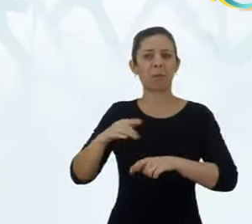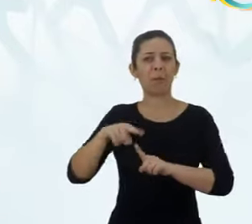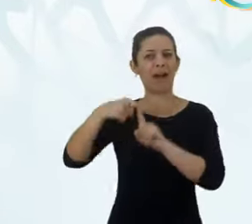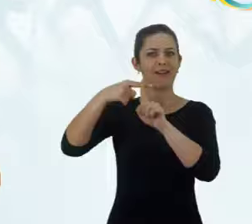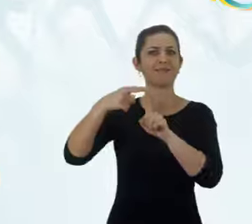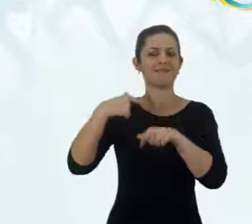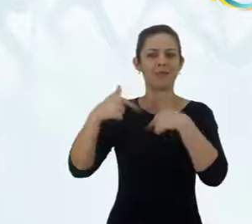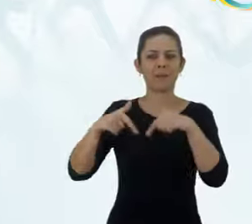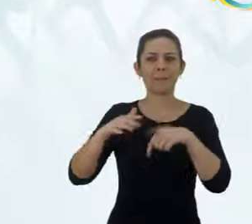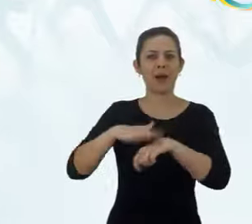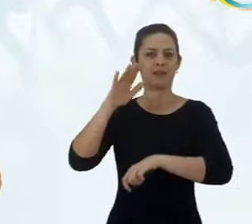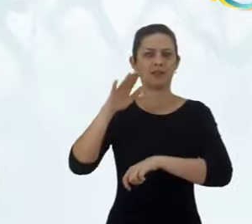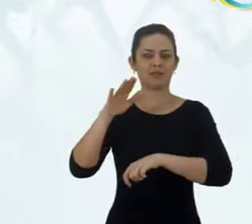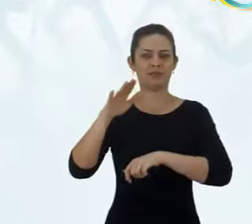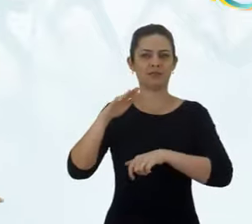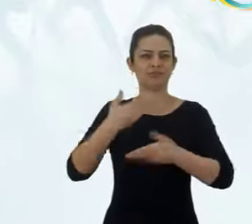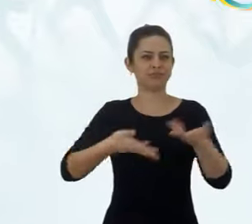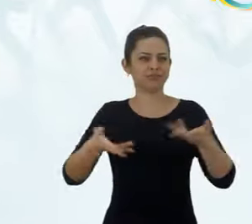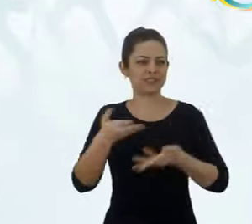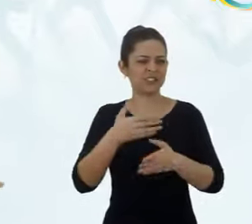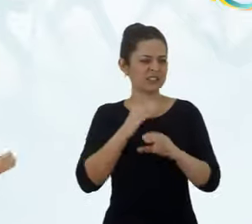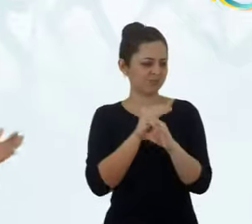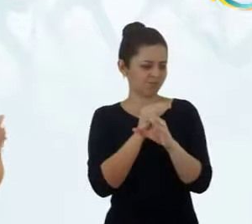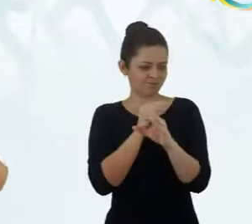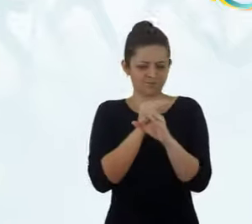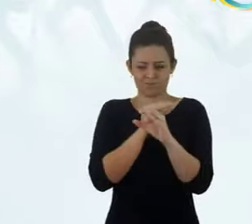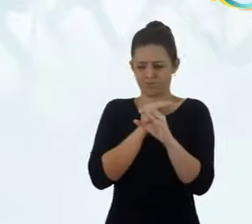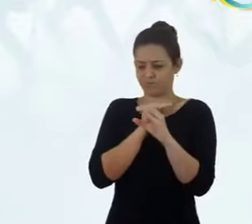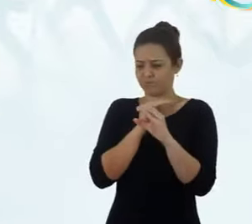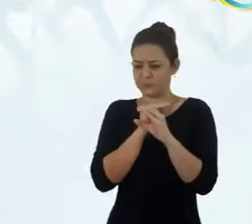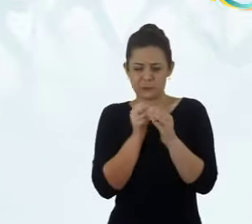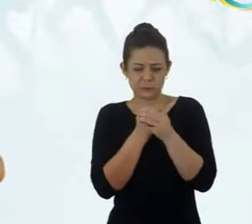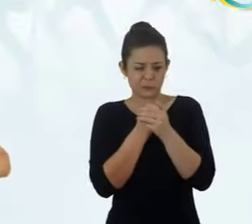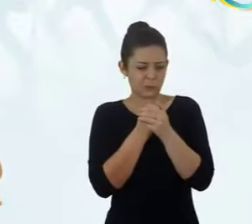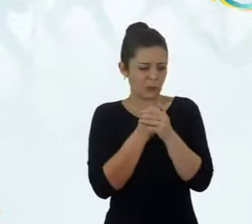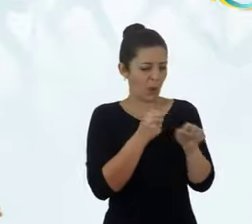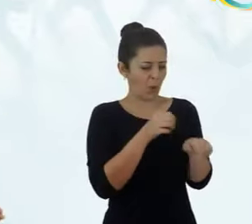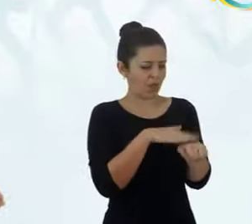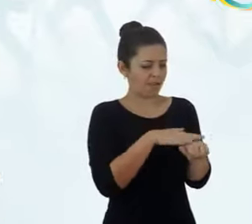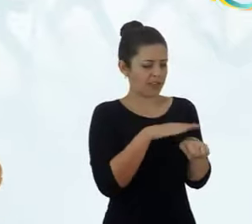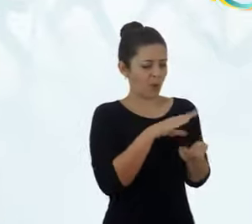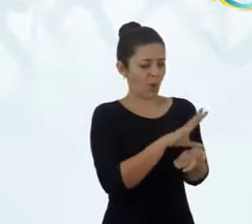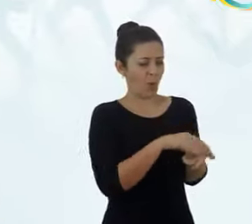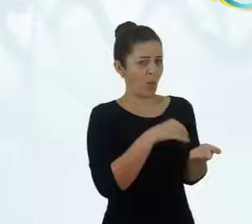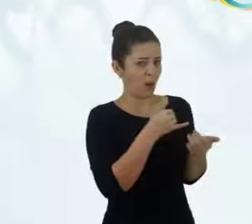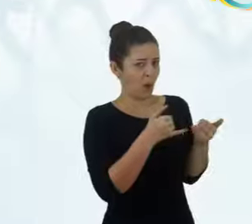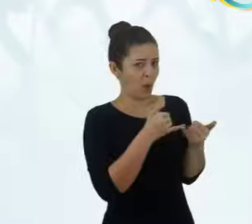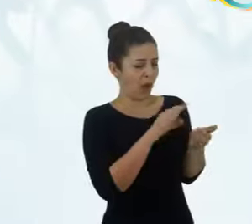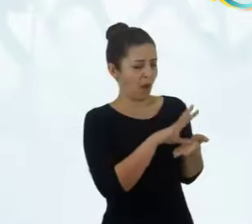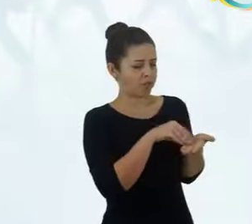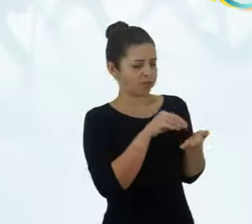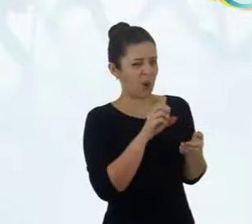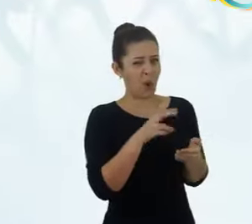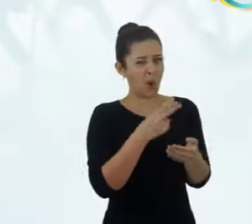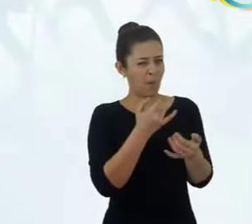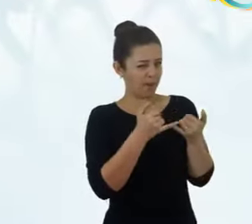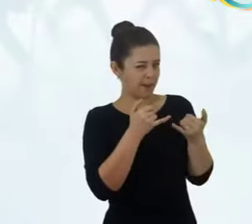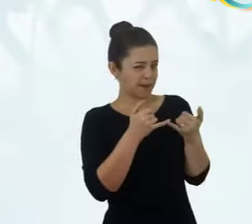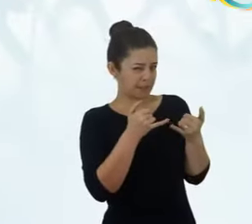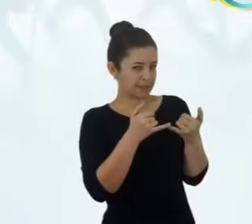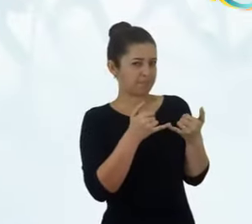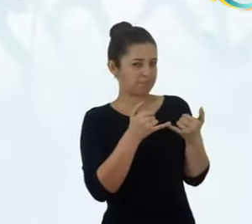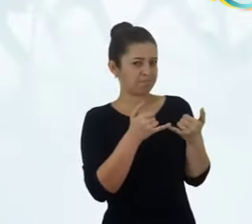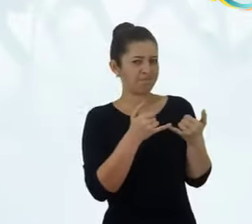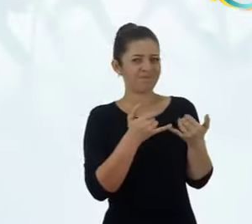não ter essa troca, essa comunicação, ele fica restrito naquilo. Então, se o outro fez, eu faço igual ou mais ou